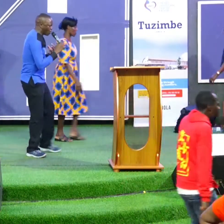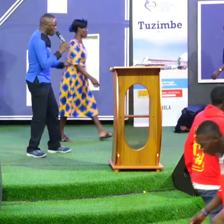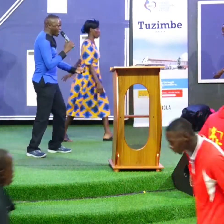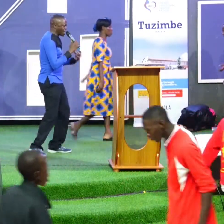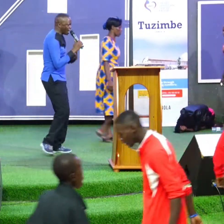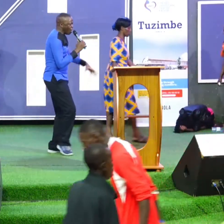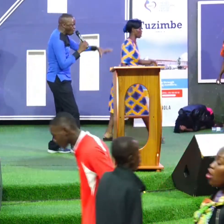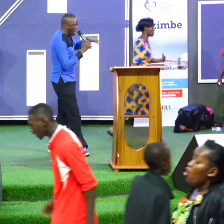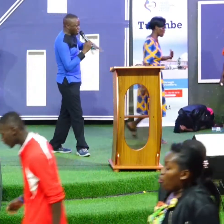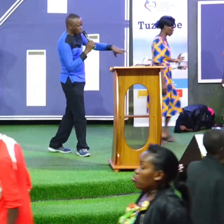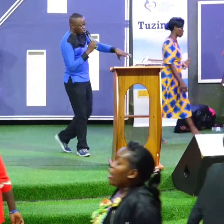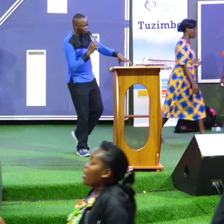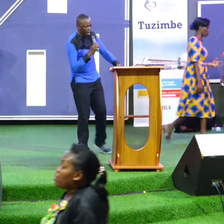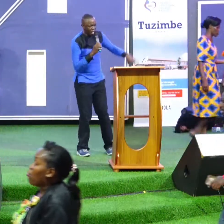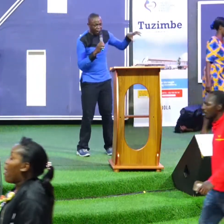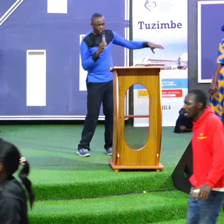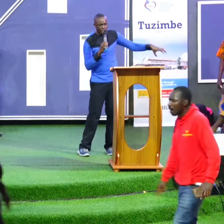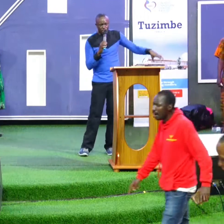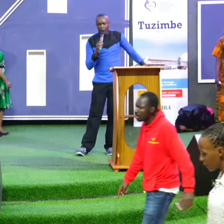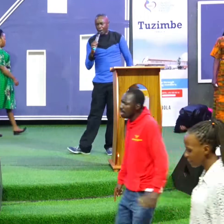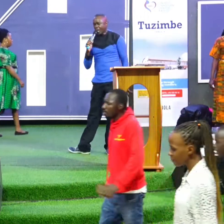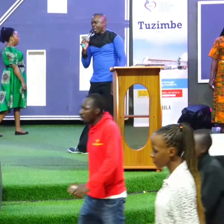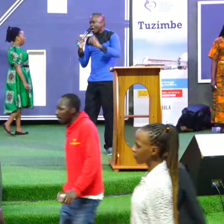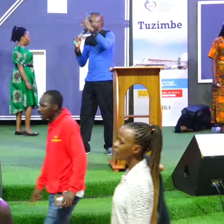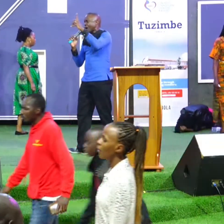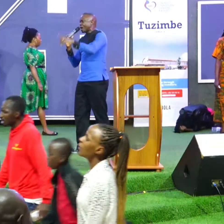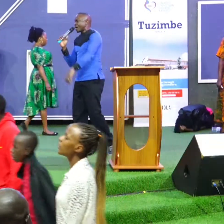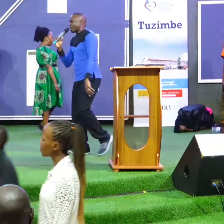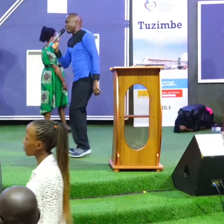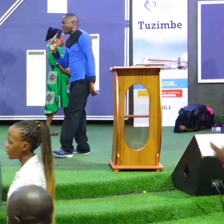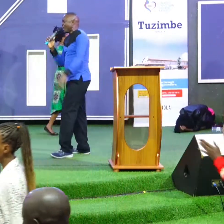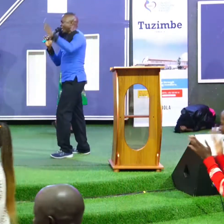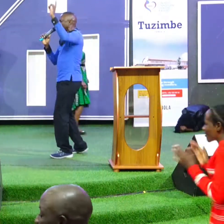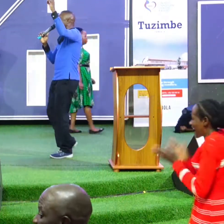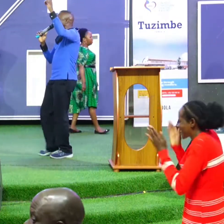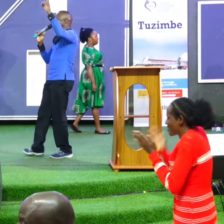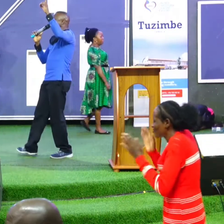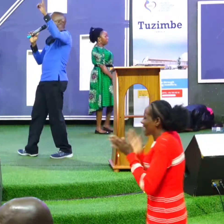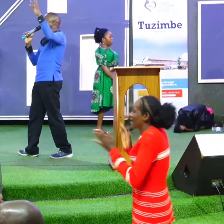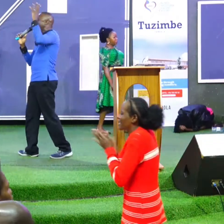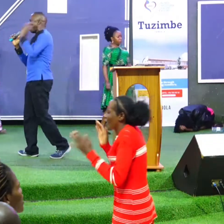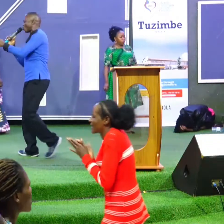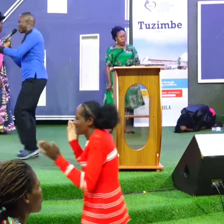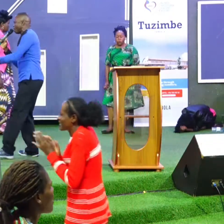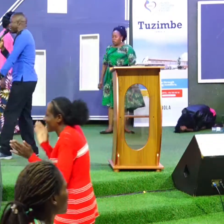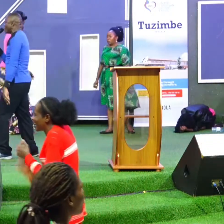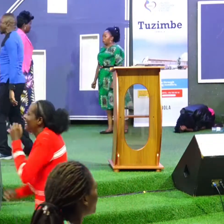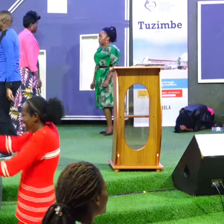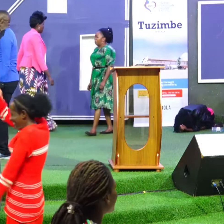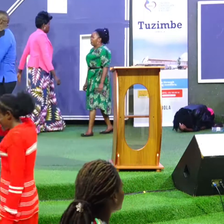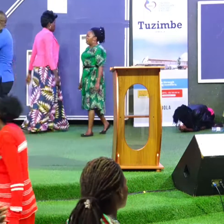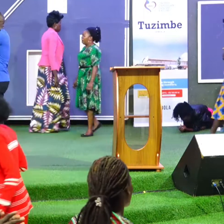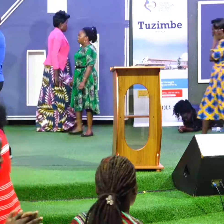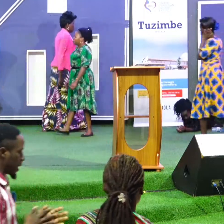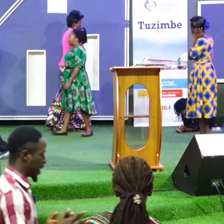neemulaga obugagga obwakisibwa bajjajjabe kabaka bakabaka enkyolwalero onkulembera